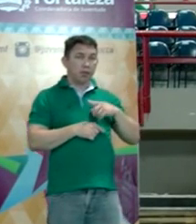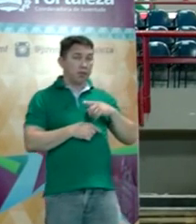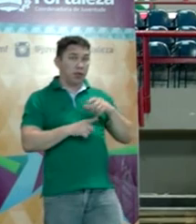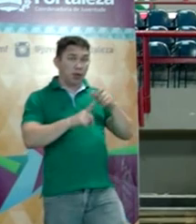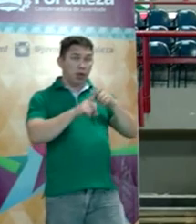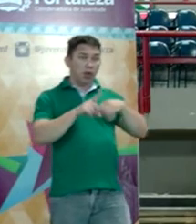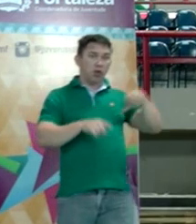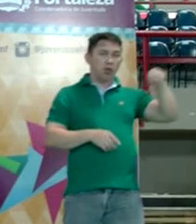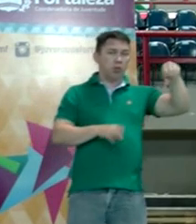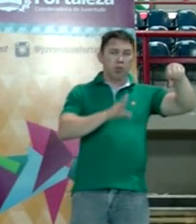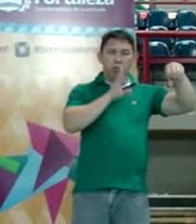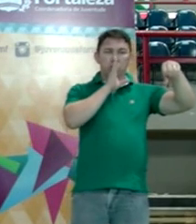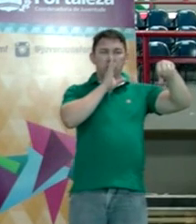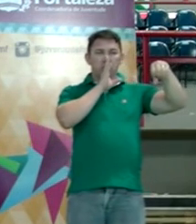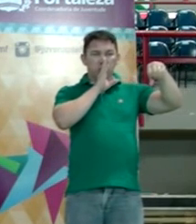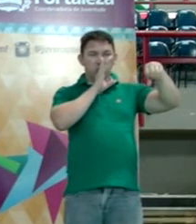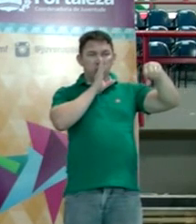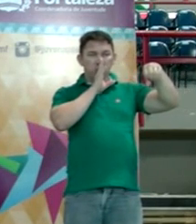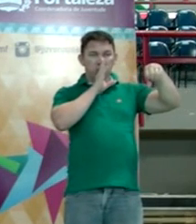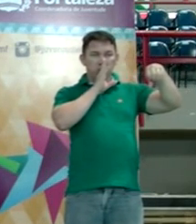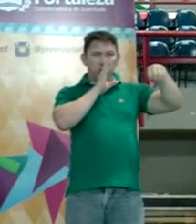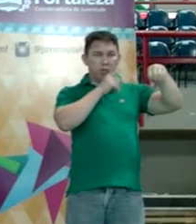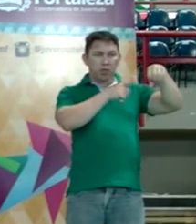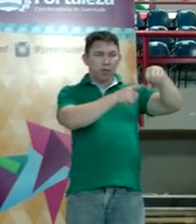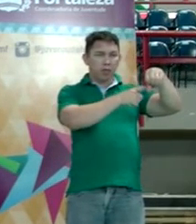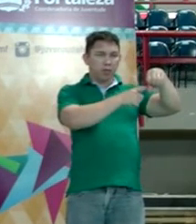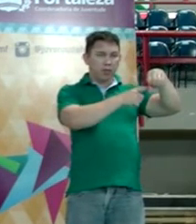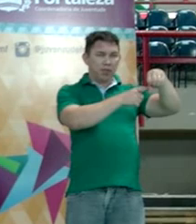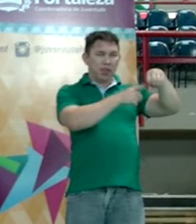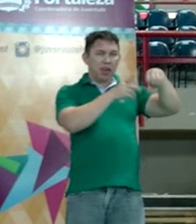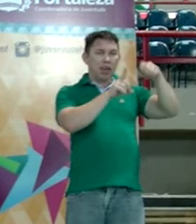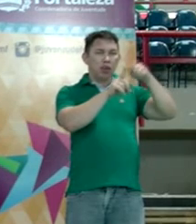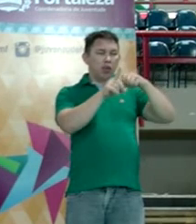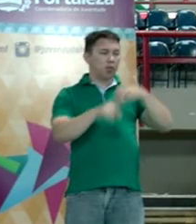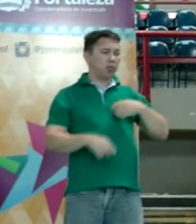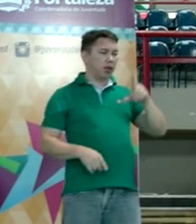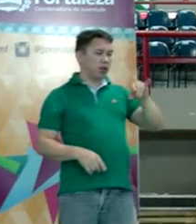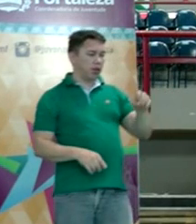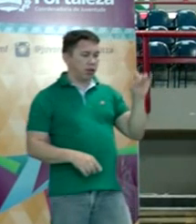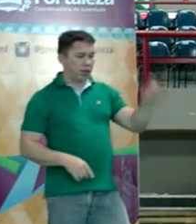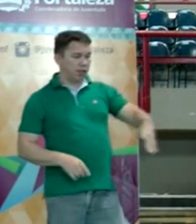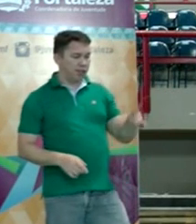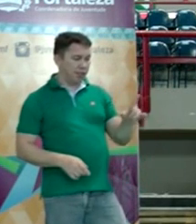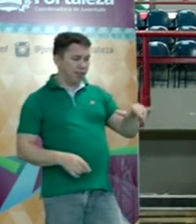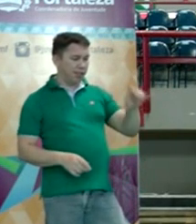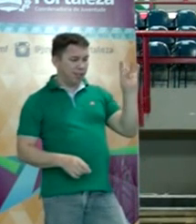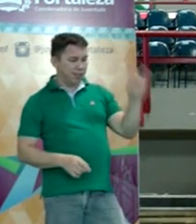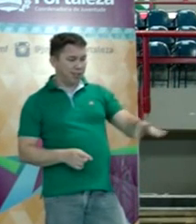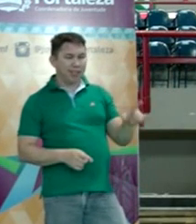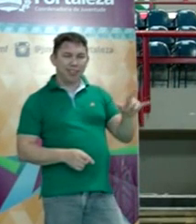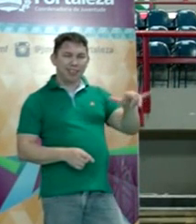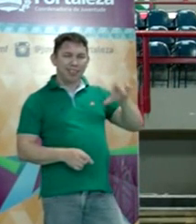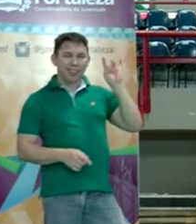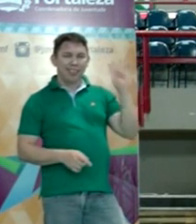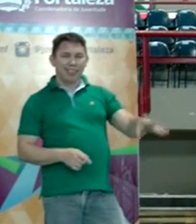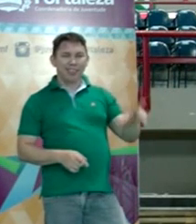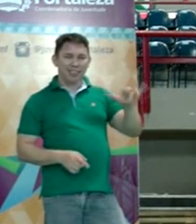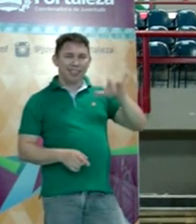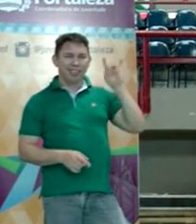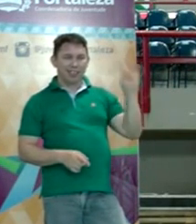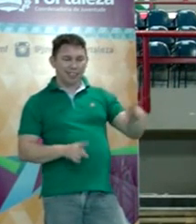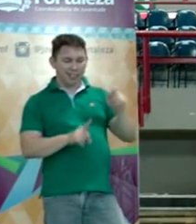cair uma gota d'água e a gente passa 9 meses jogando bola de papel dentro do esgoto. Quando essas bolinhas de papel